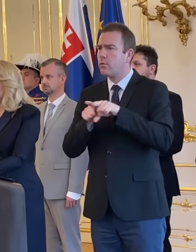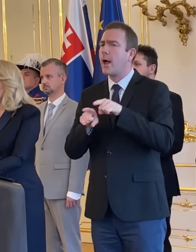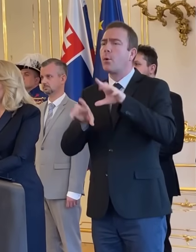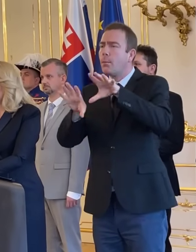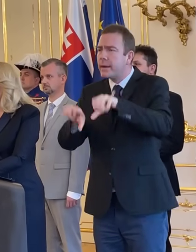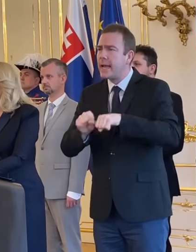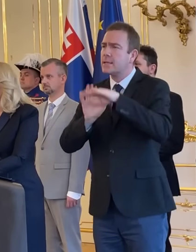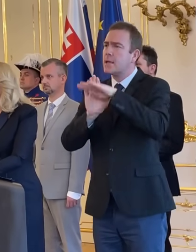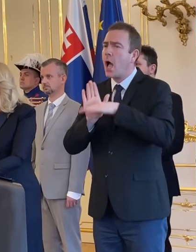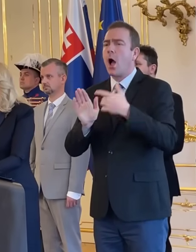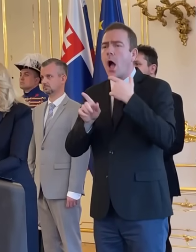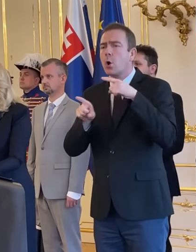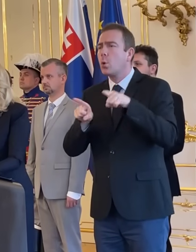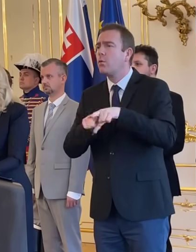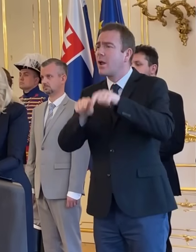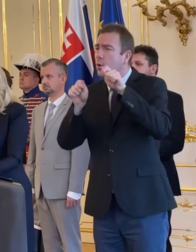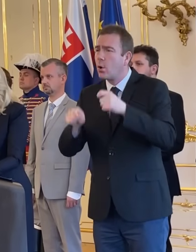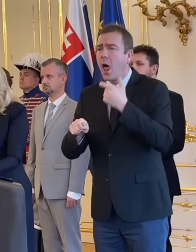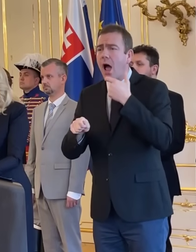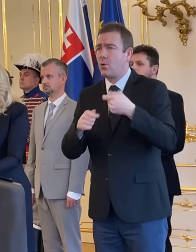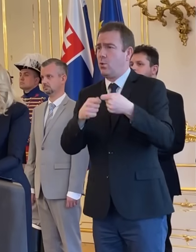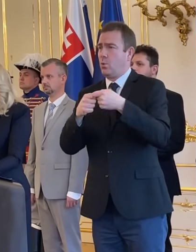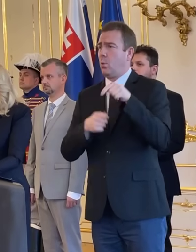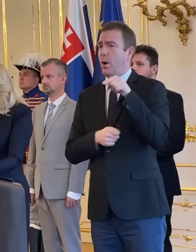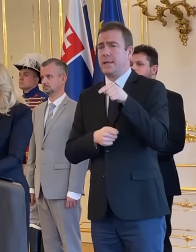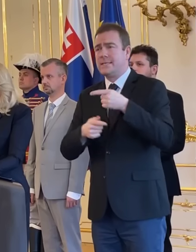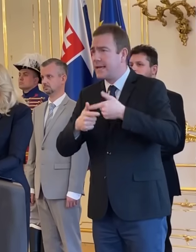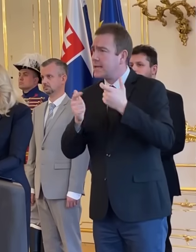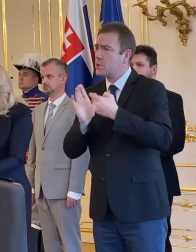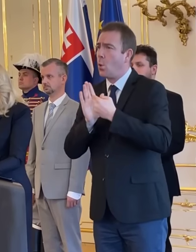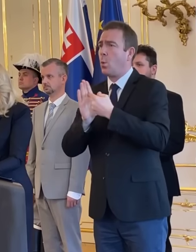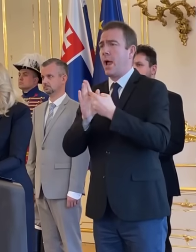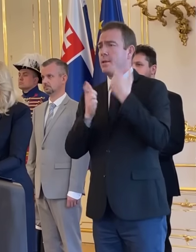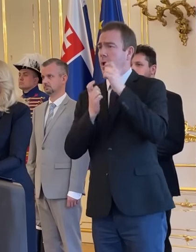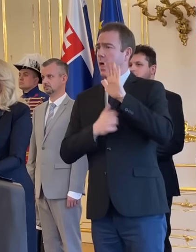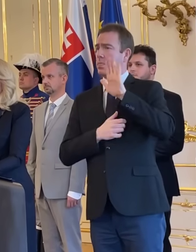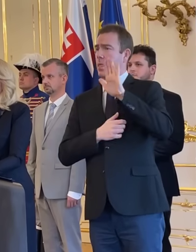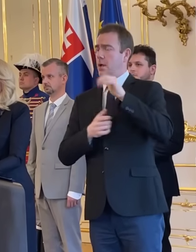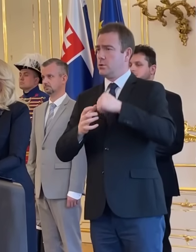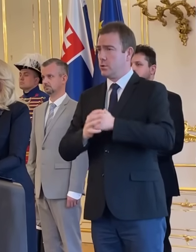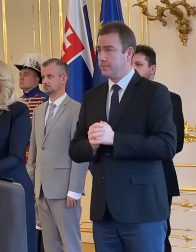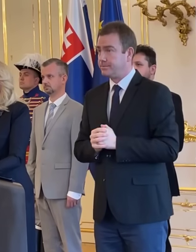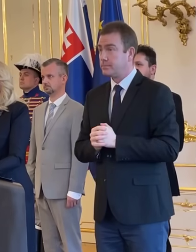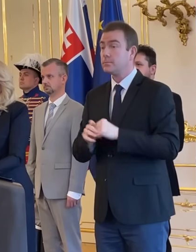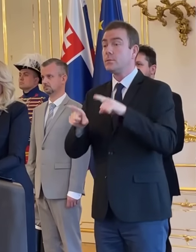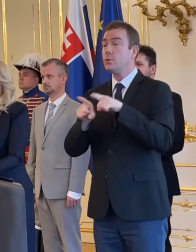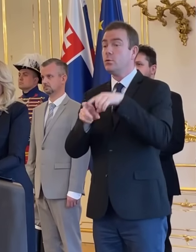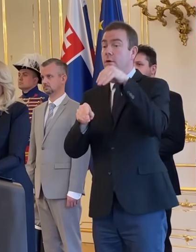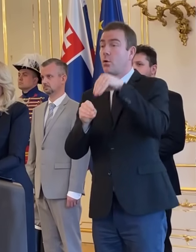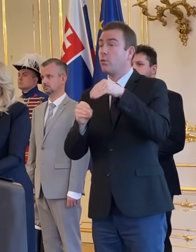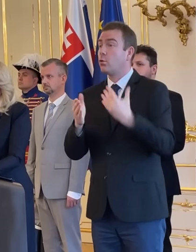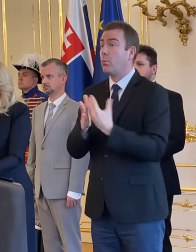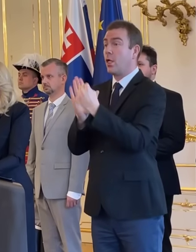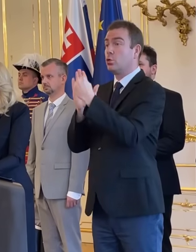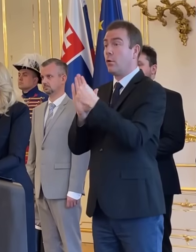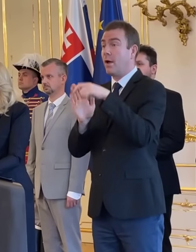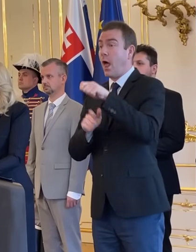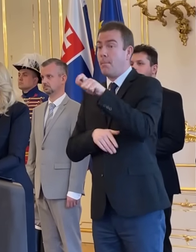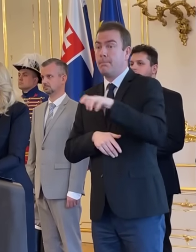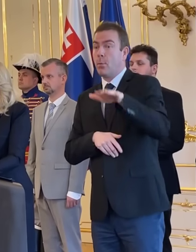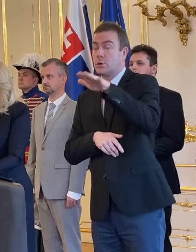príjmania, v samotnom rozhodnutí, keď schválila novelu, ale aj následnými stanoviskami, kde sa s podstatou novely poslanci